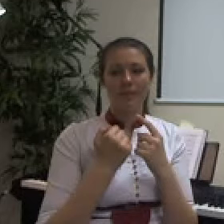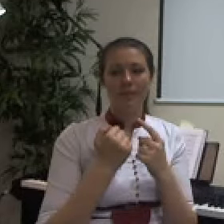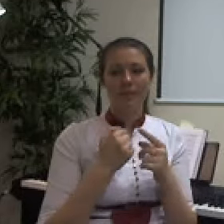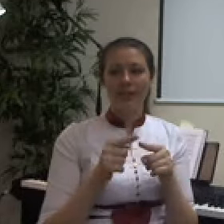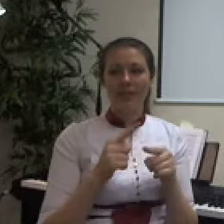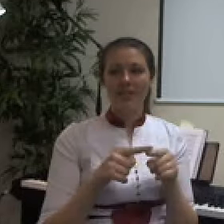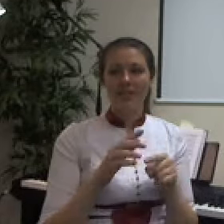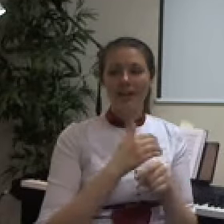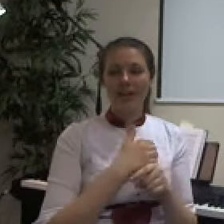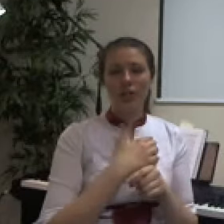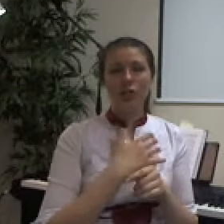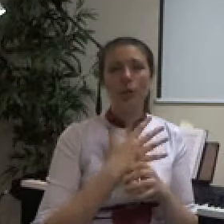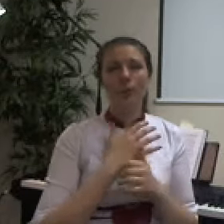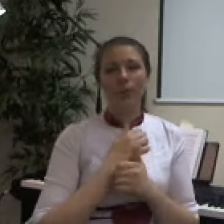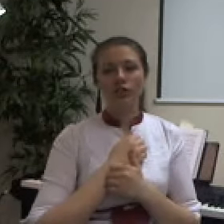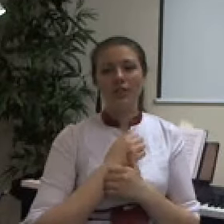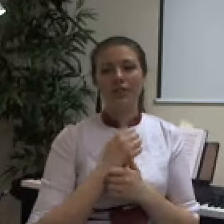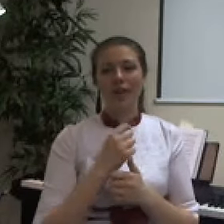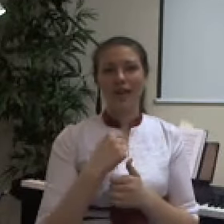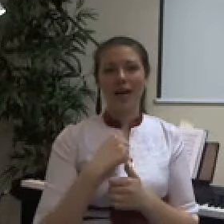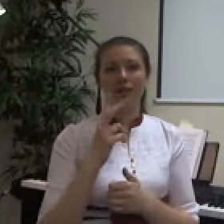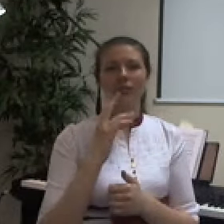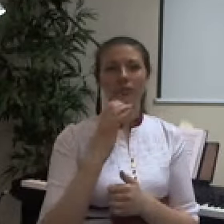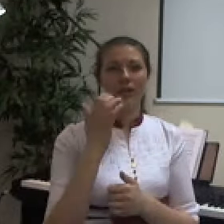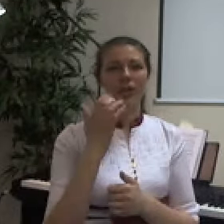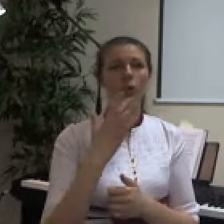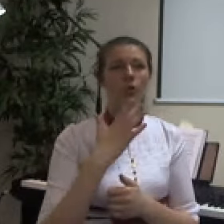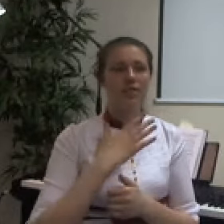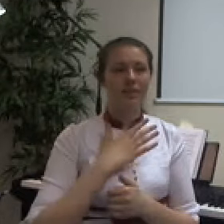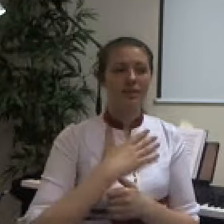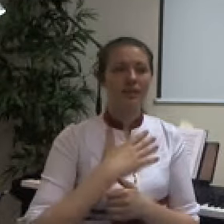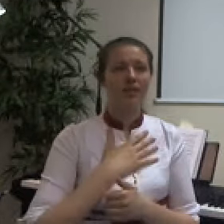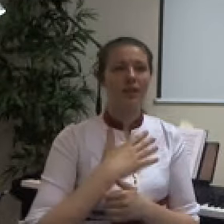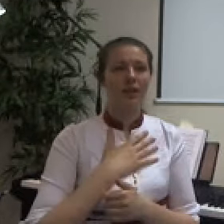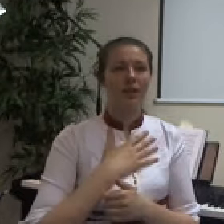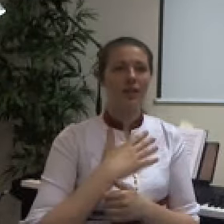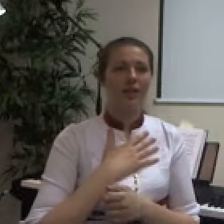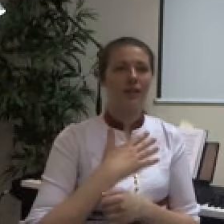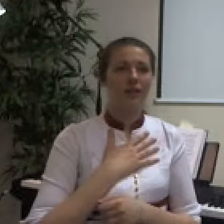Скорей хочу прижаться я к твоей груди